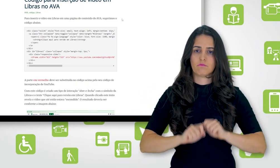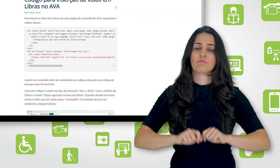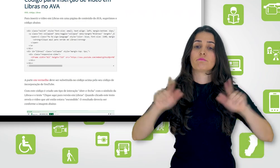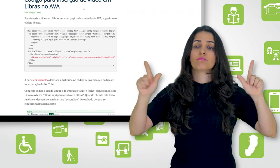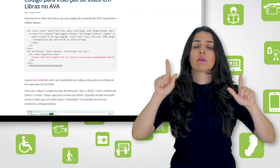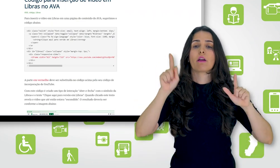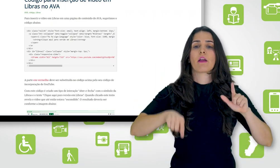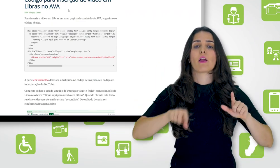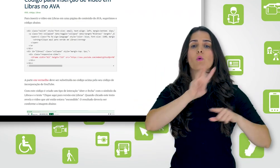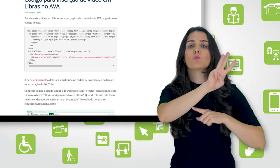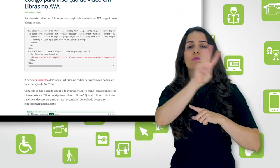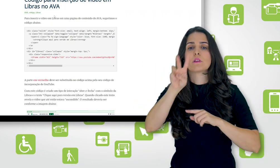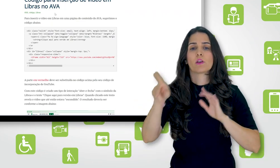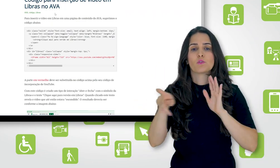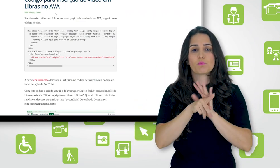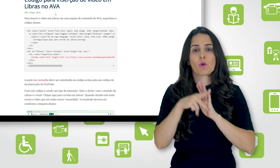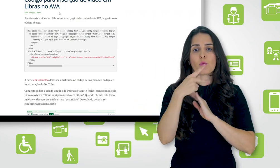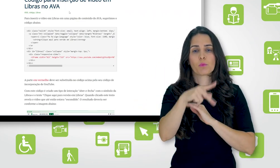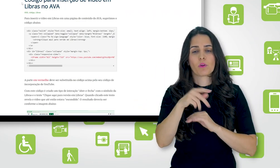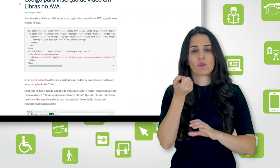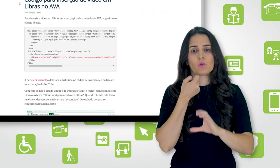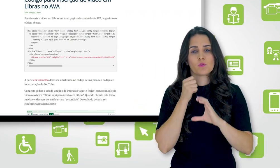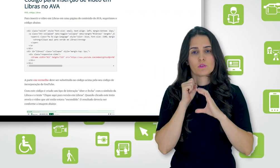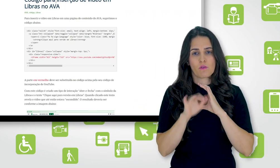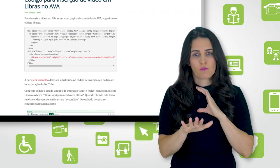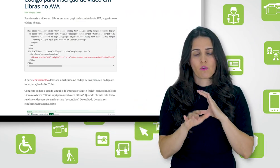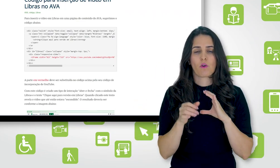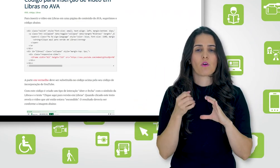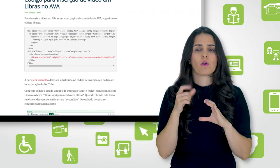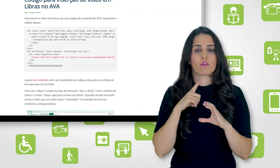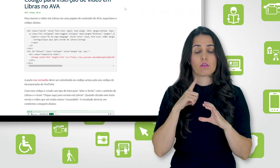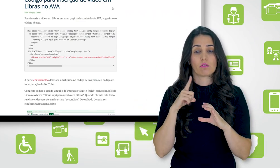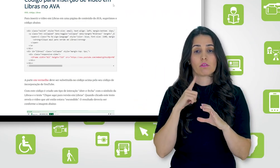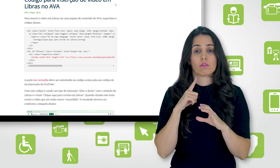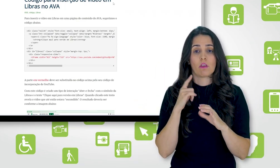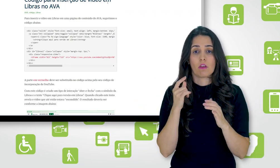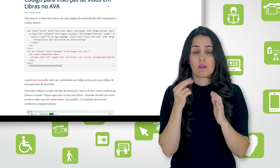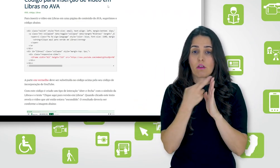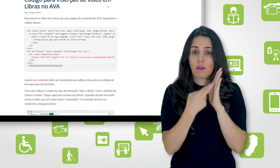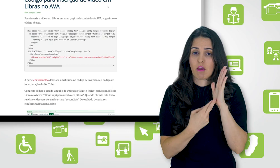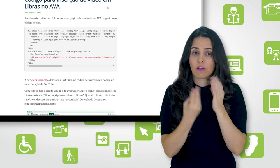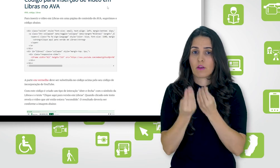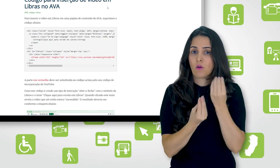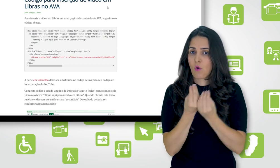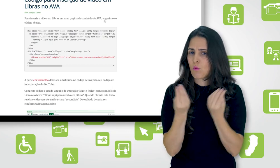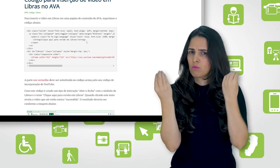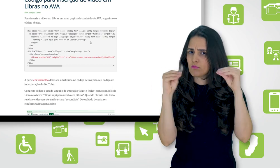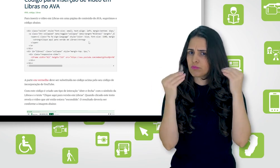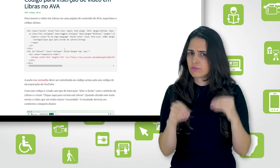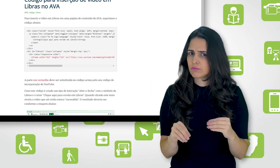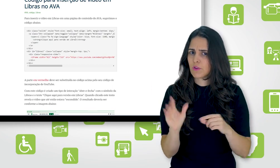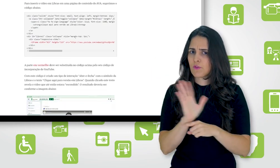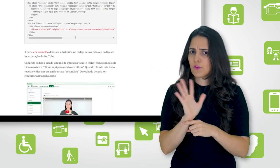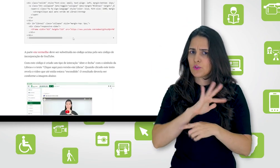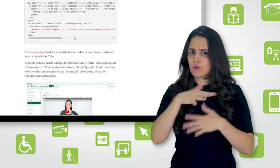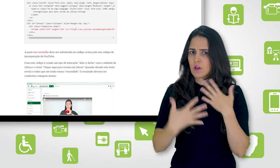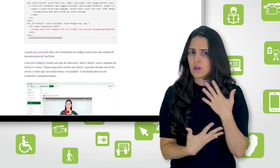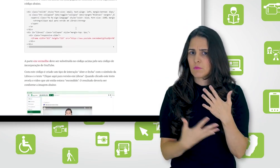de conhecimento neste artigo que é código para inserção de vídeo em libras primeiramente